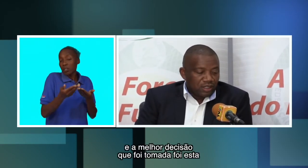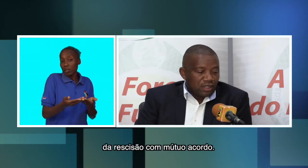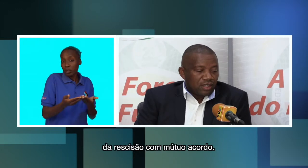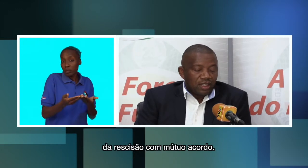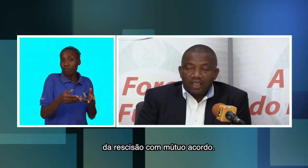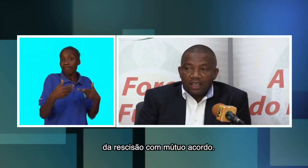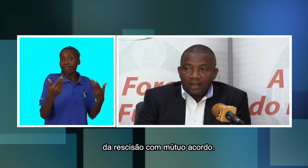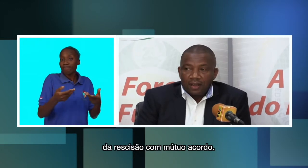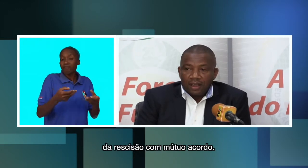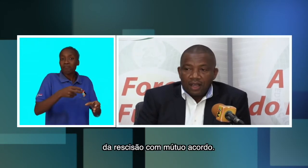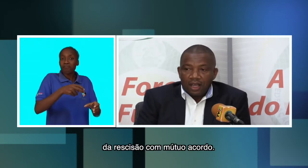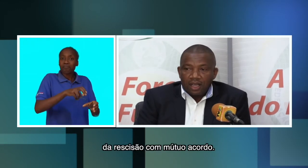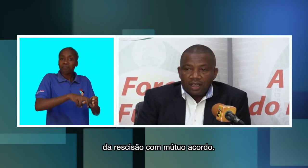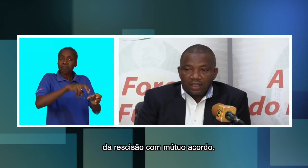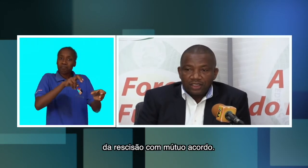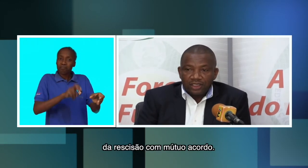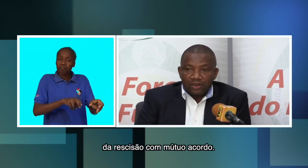de